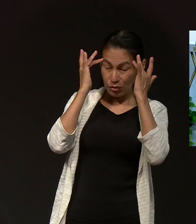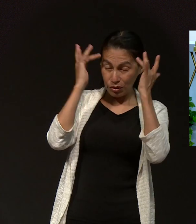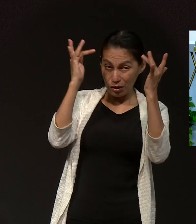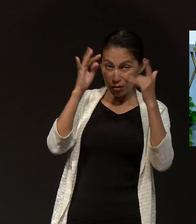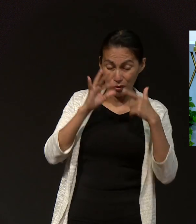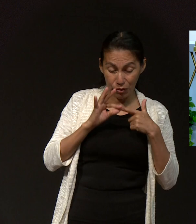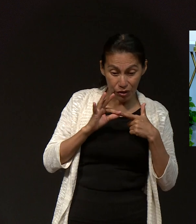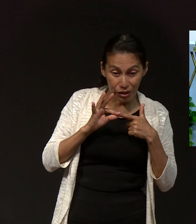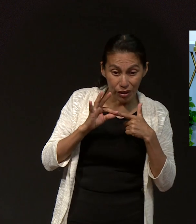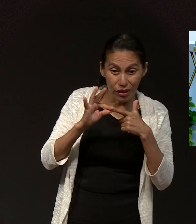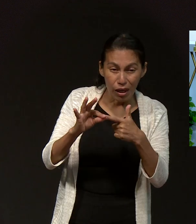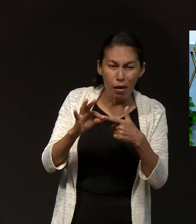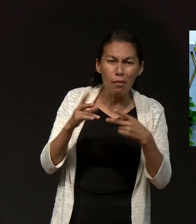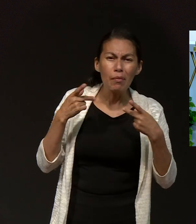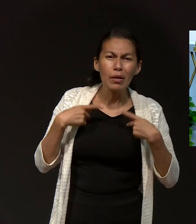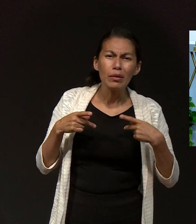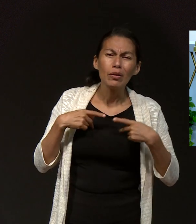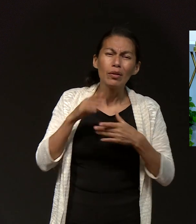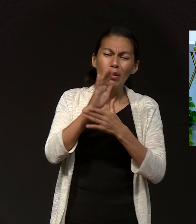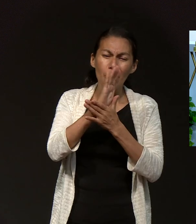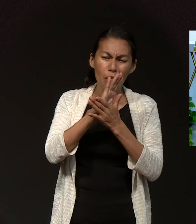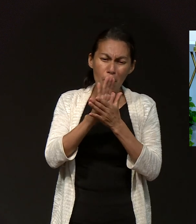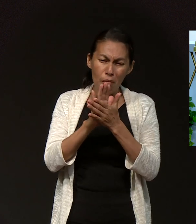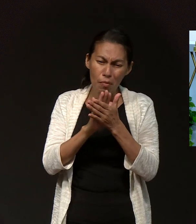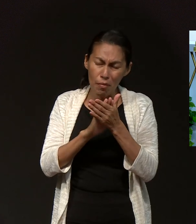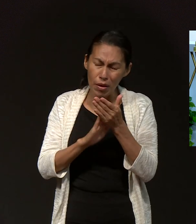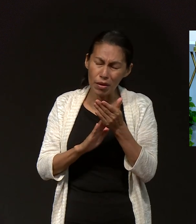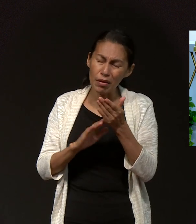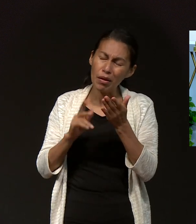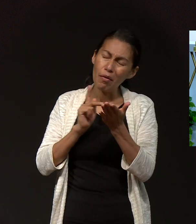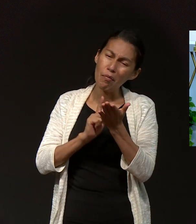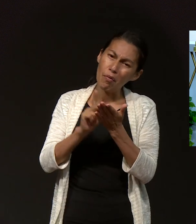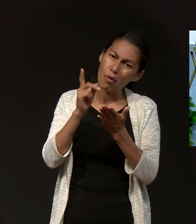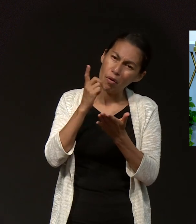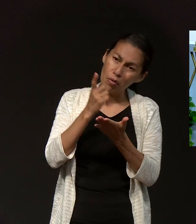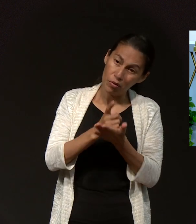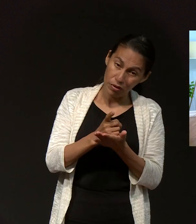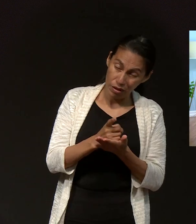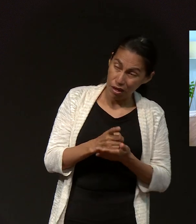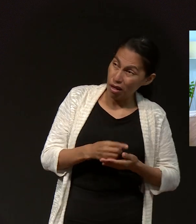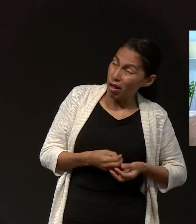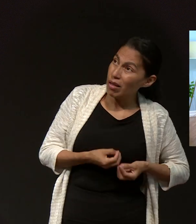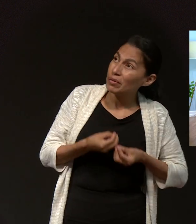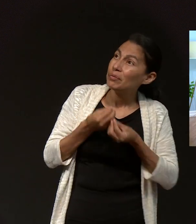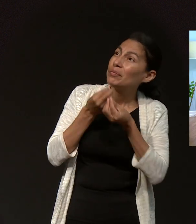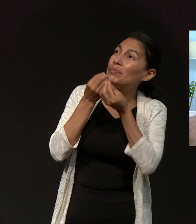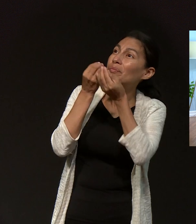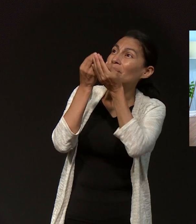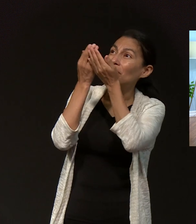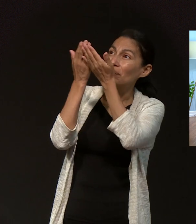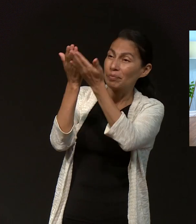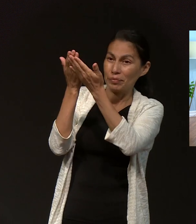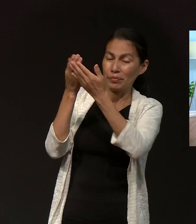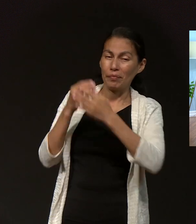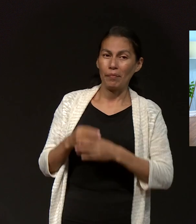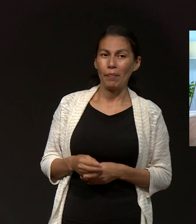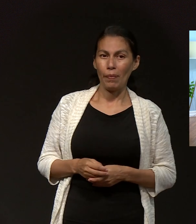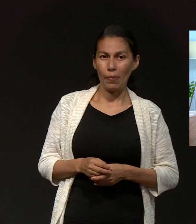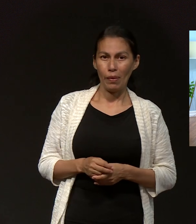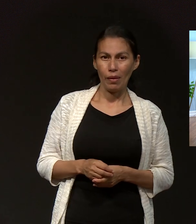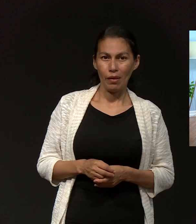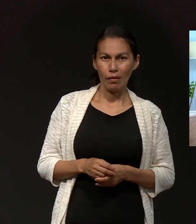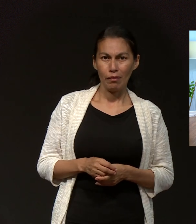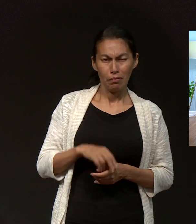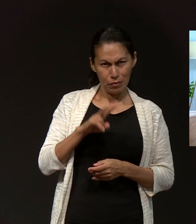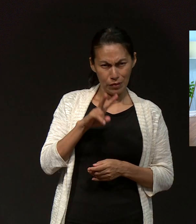sabe dar cuando una persona humildemente se entrega a la voluntad de Dios. No se haga mi voluntad, sino la tuya, ¿verdad?